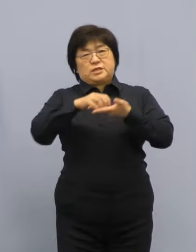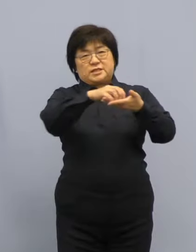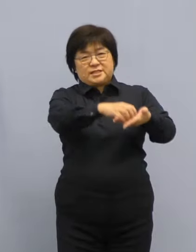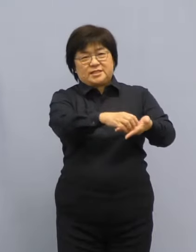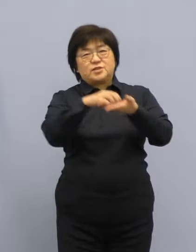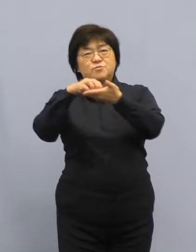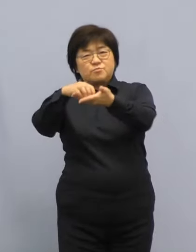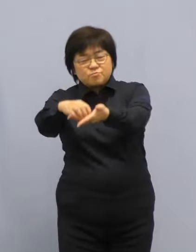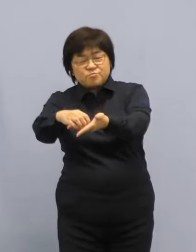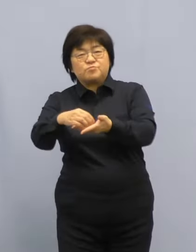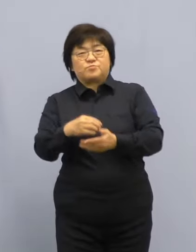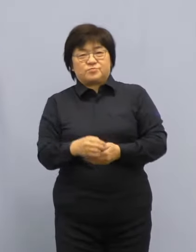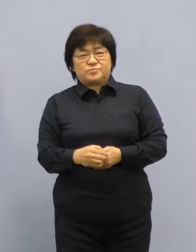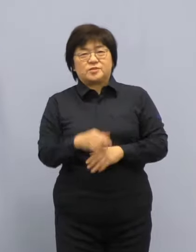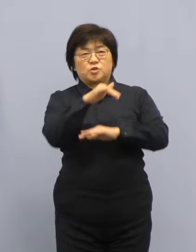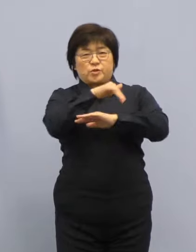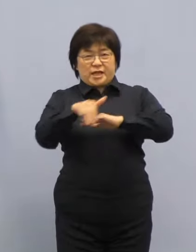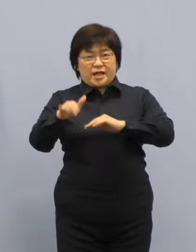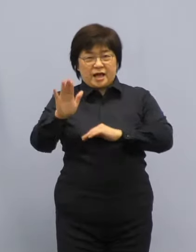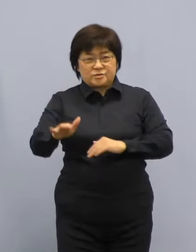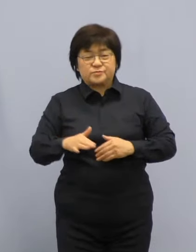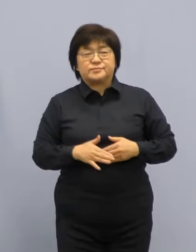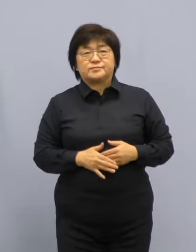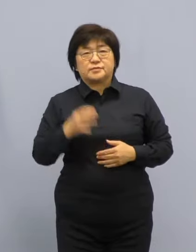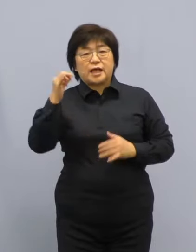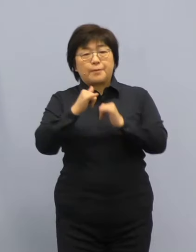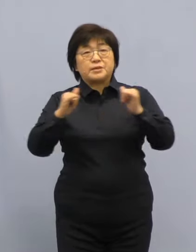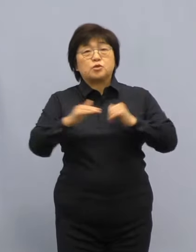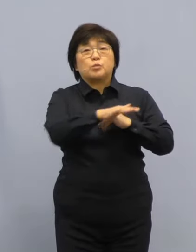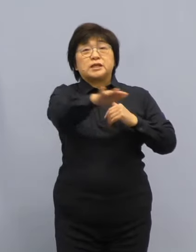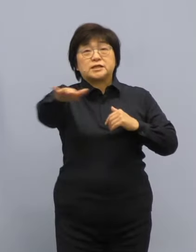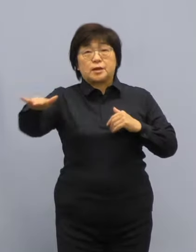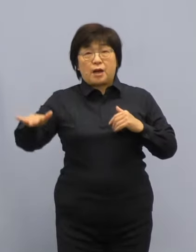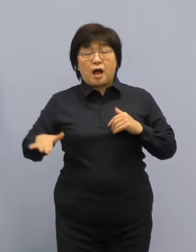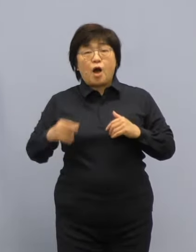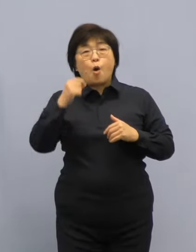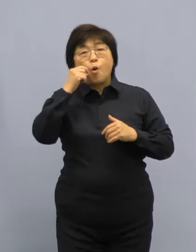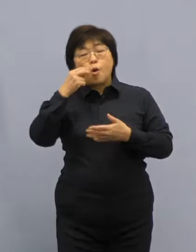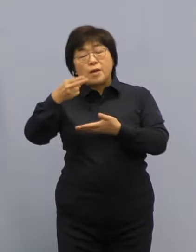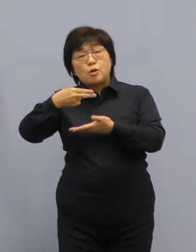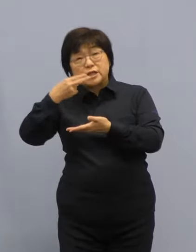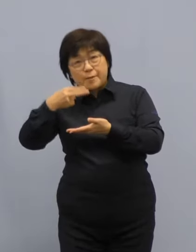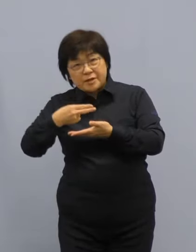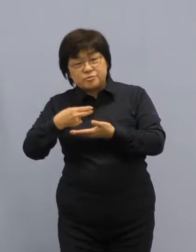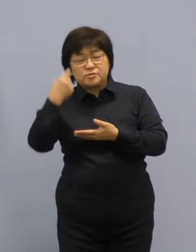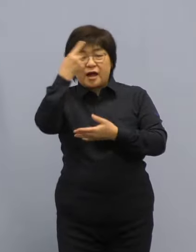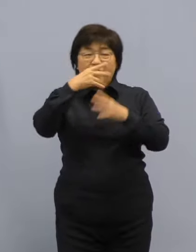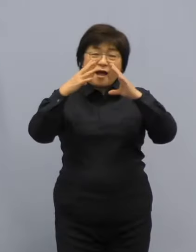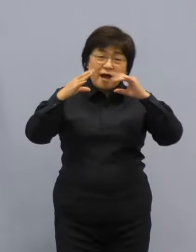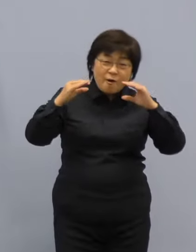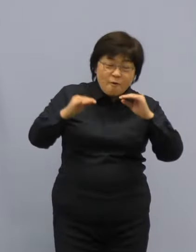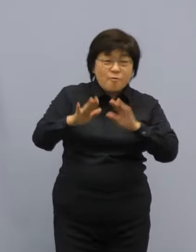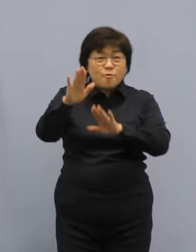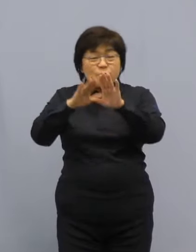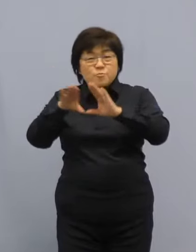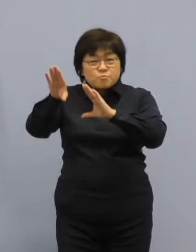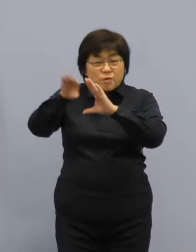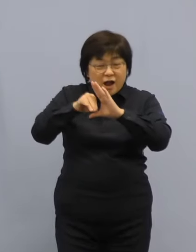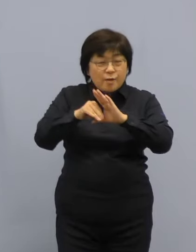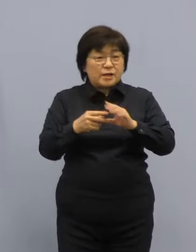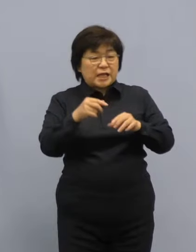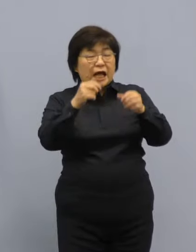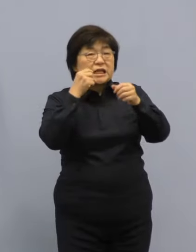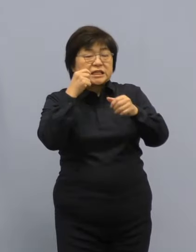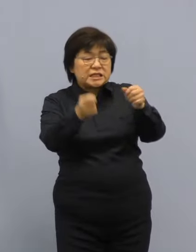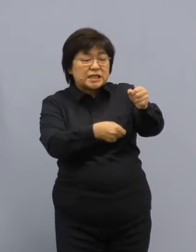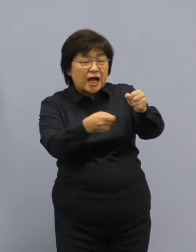呈することとしてございます。県民の皆様におかれましてはお米を食べる笑顔の風景だったり稲刈りの風